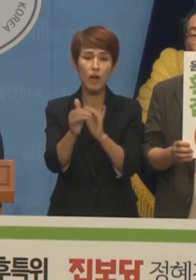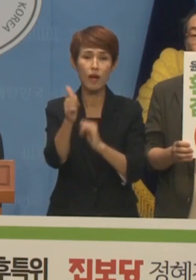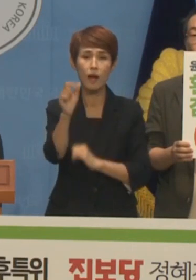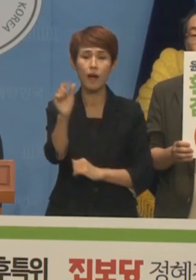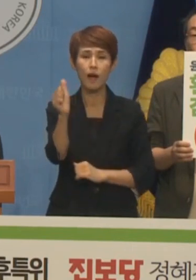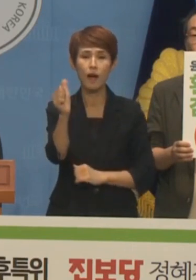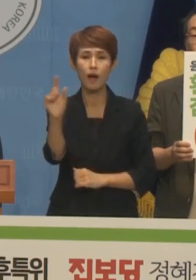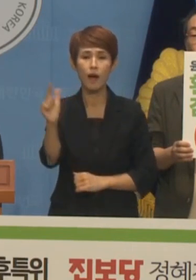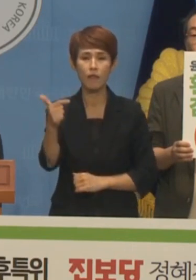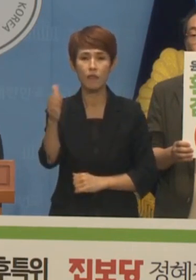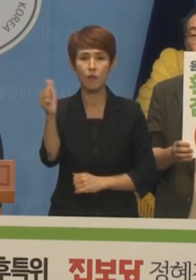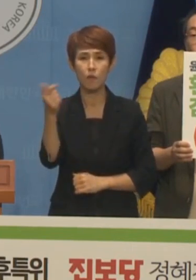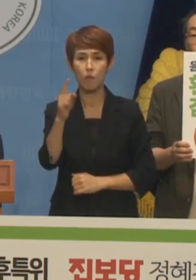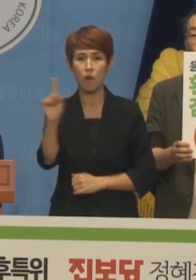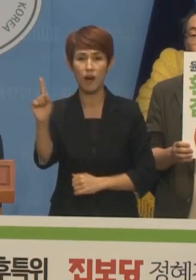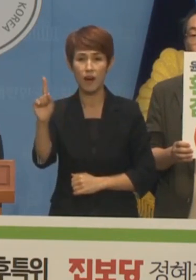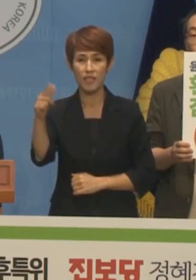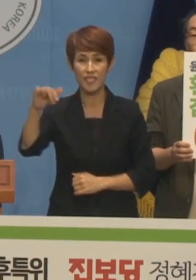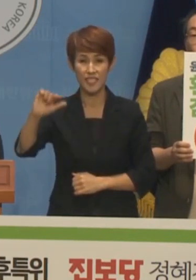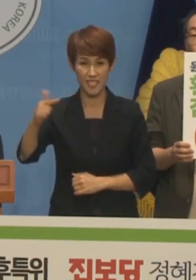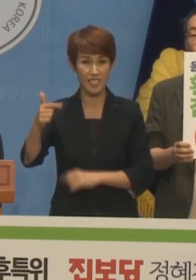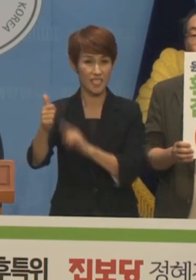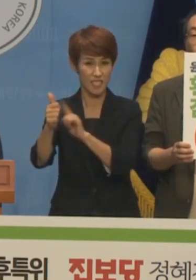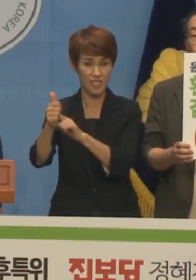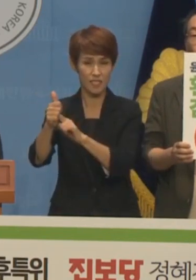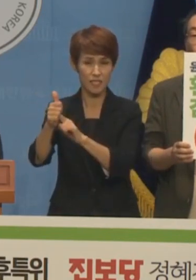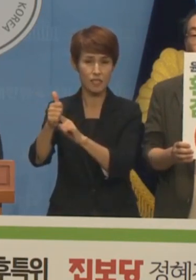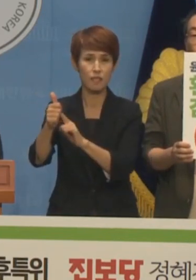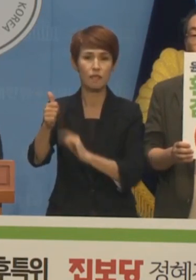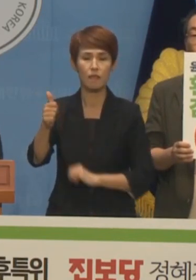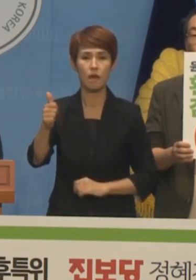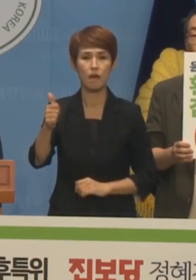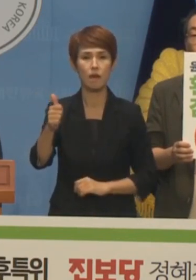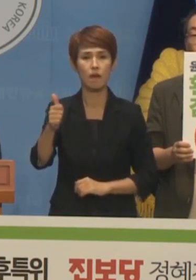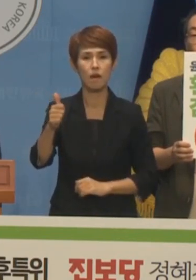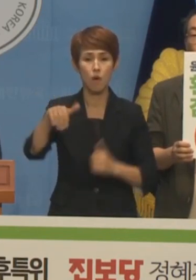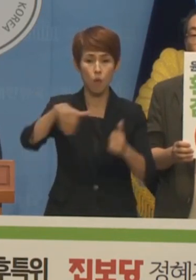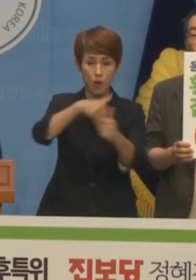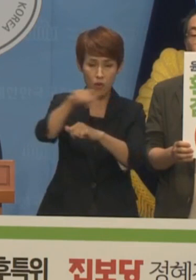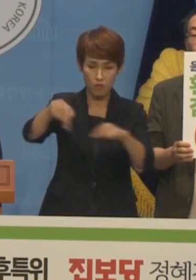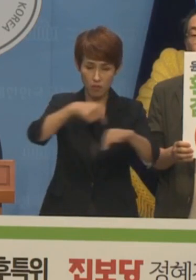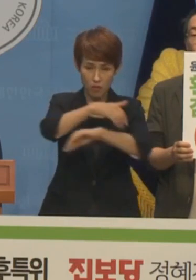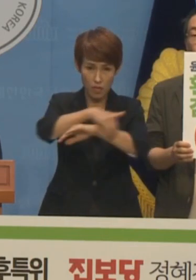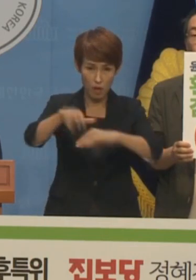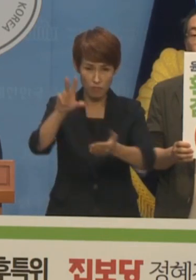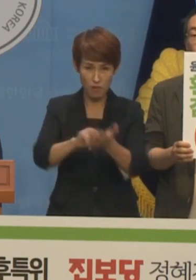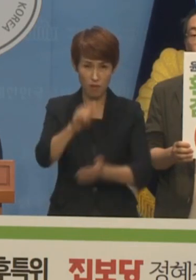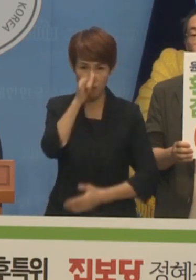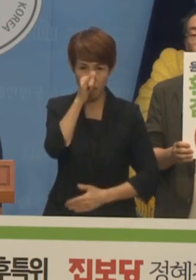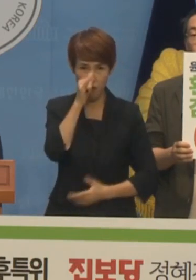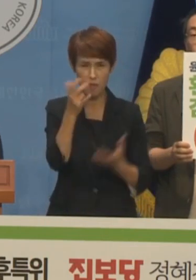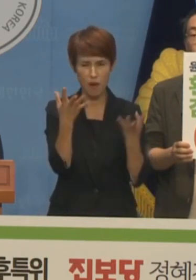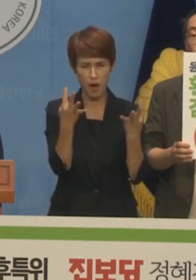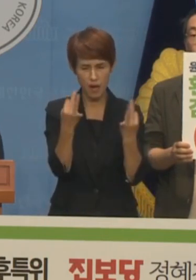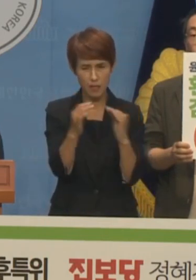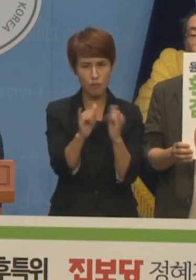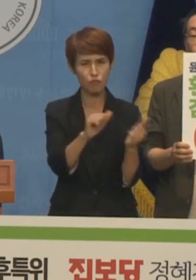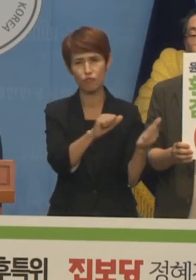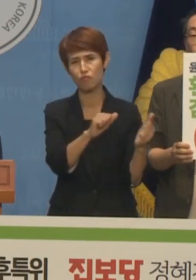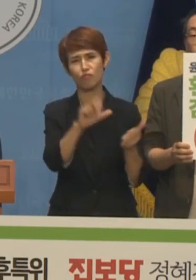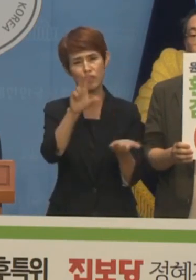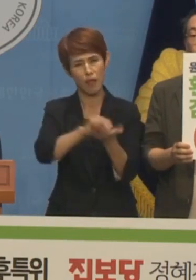보여준 윤석열 정부에서의 환경정책이 얼마나 많은 생명을 파괴했는지 우리는 지난 2년간 지켜보았습니다.